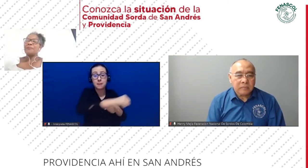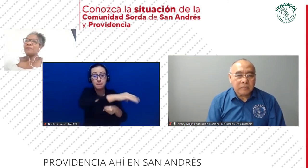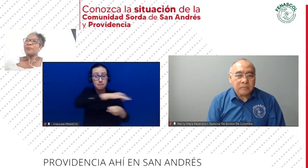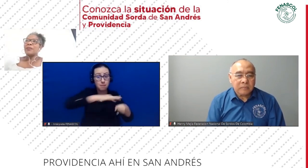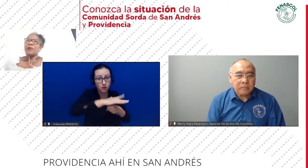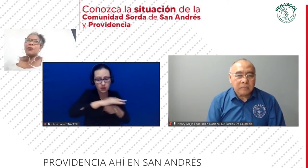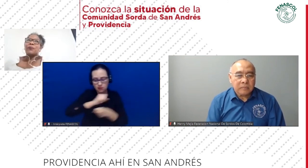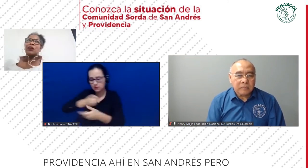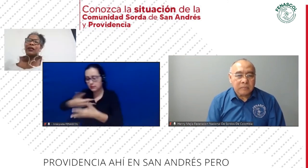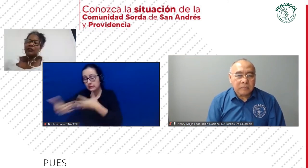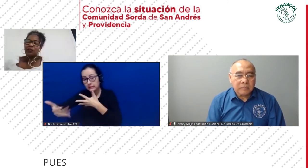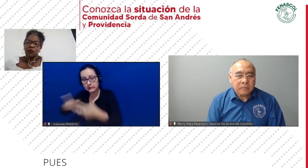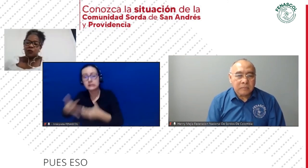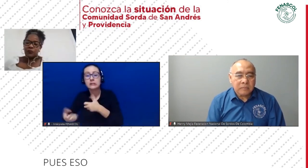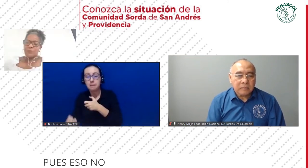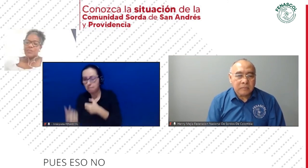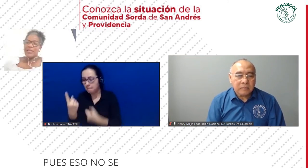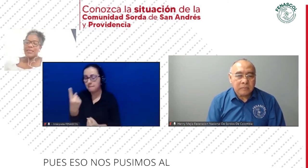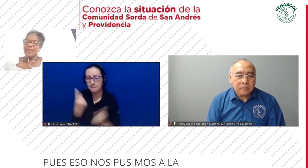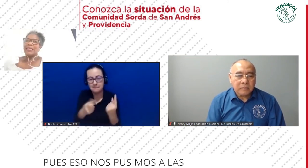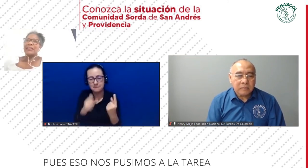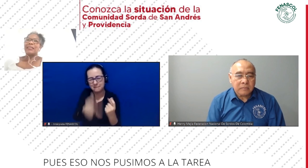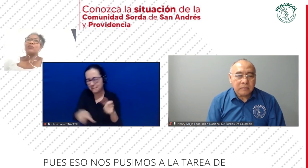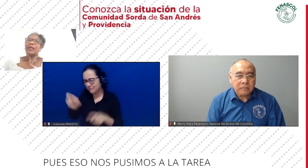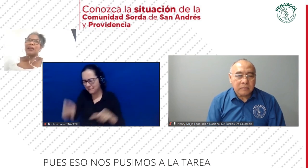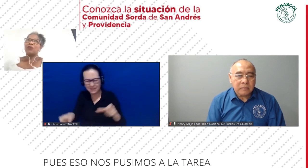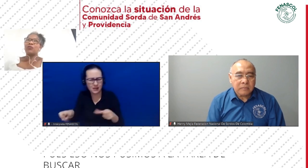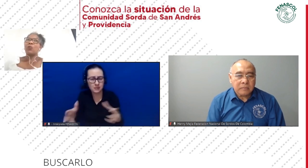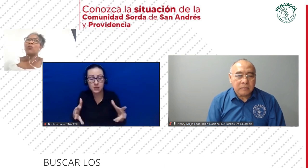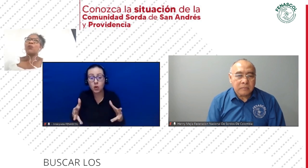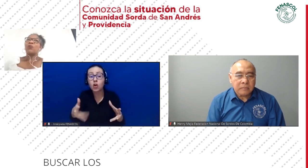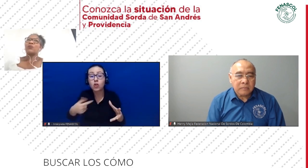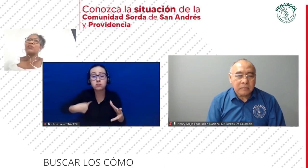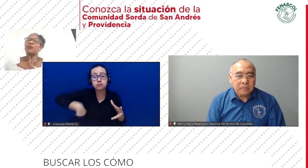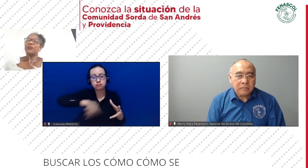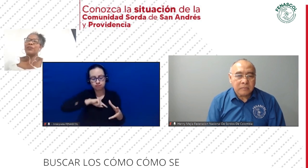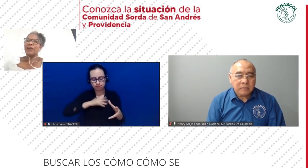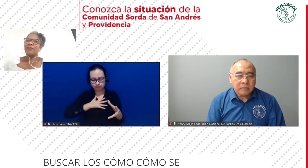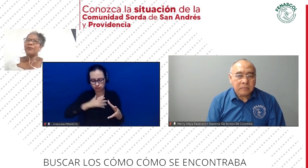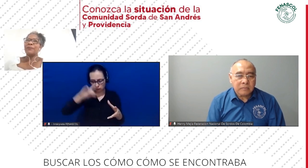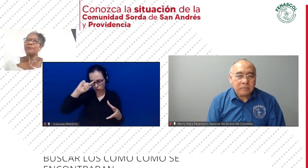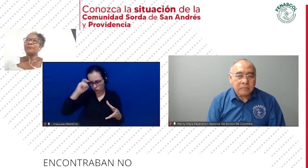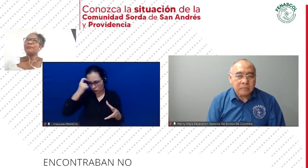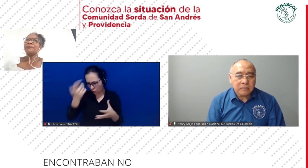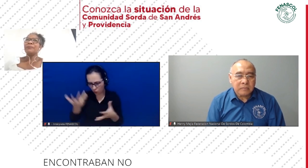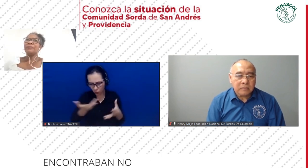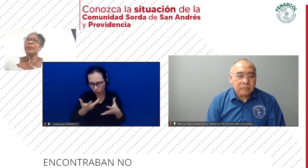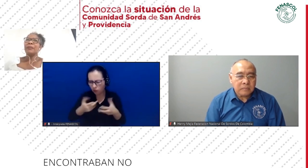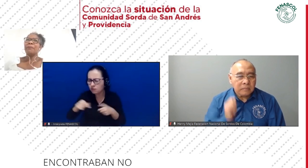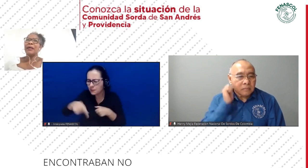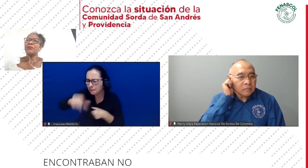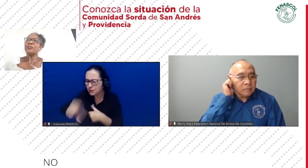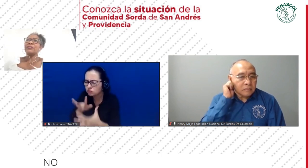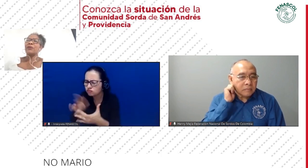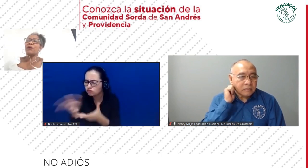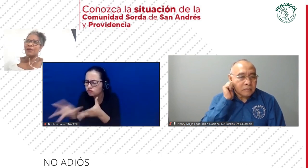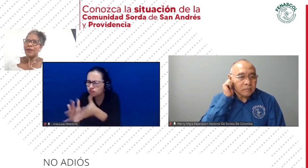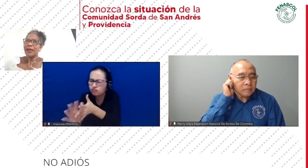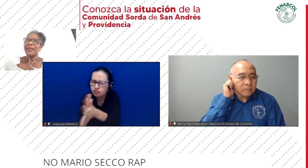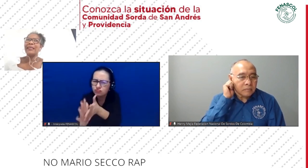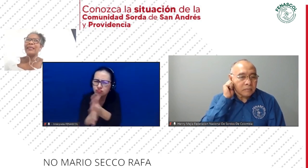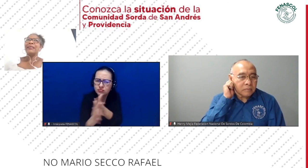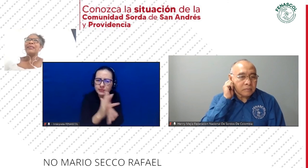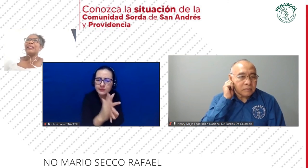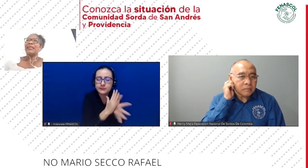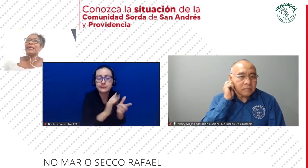andrés pero eso nos pusimos a la tarea de buscarlos como no se encontraban adiós con